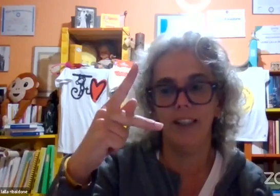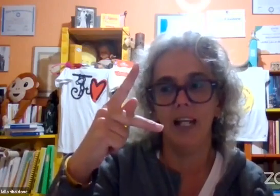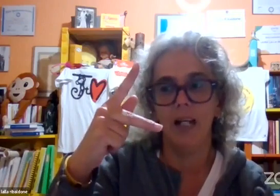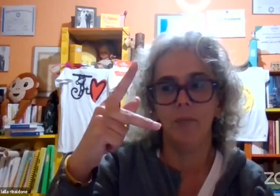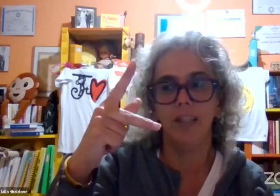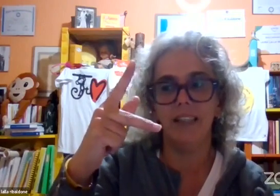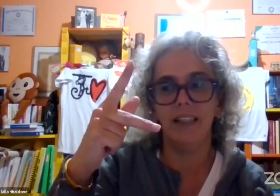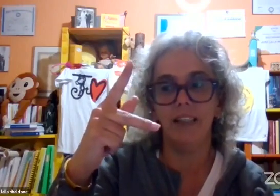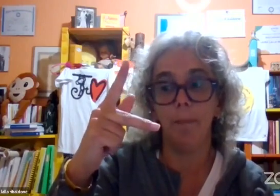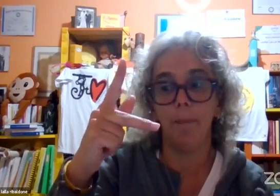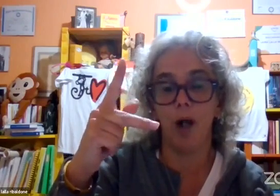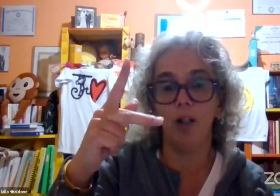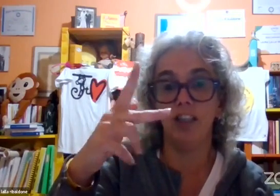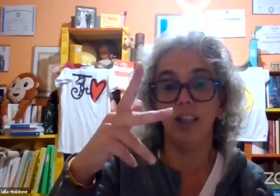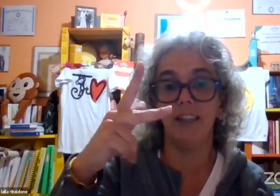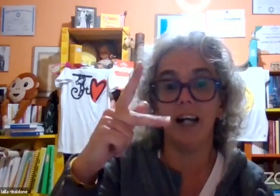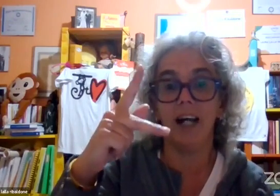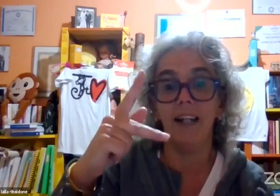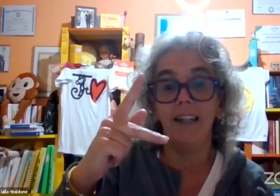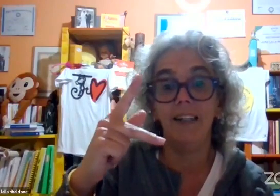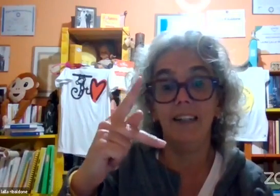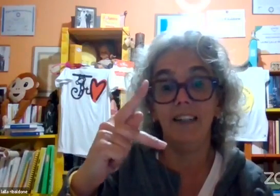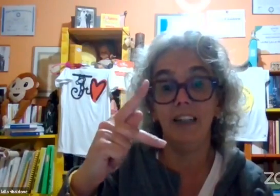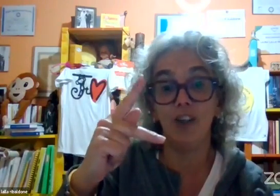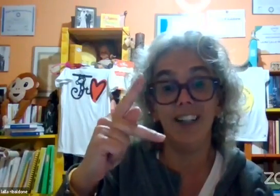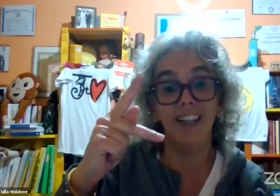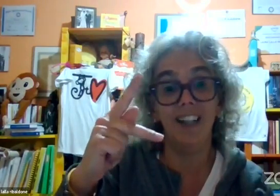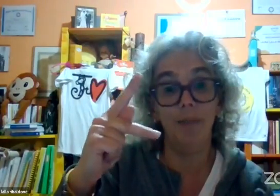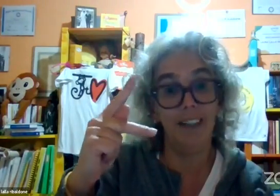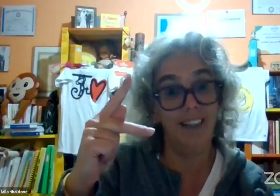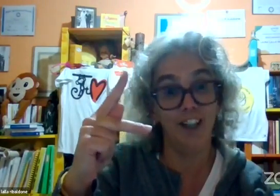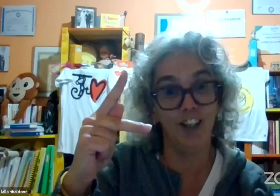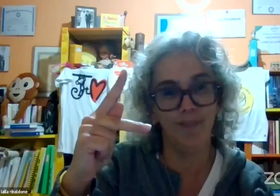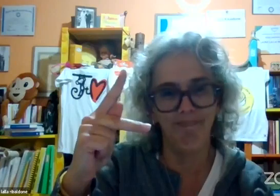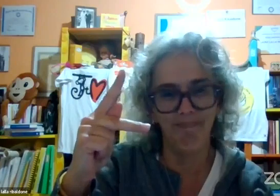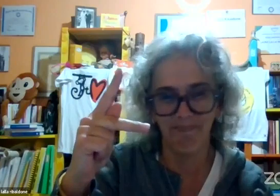Quindi mettete il pollice tra l'indice e il medio.